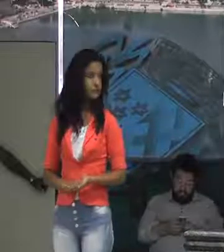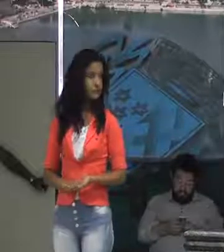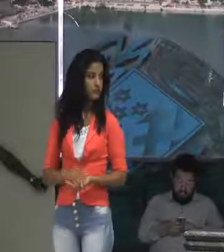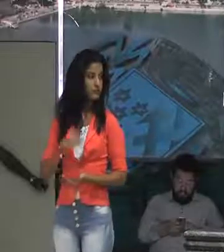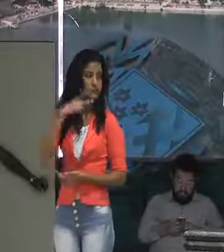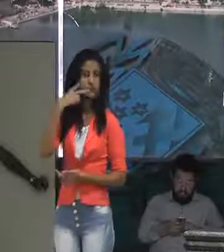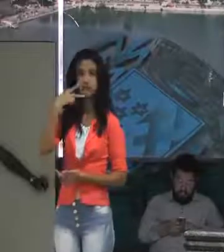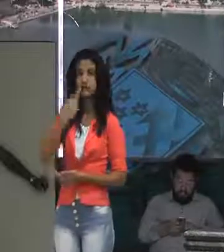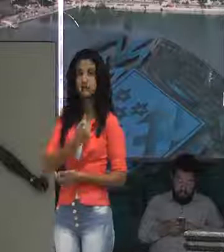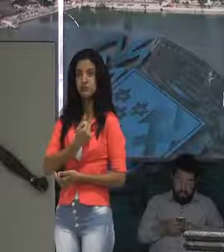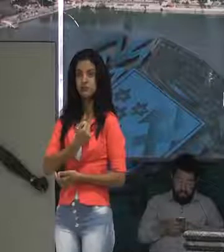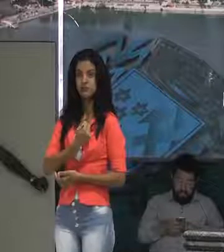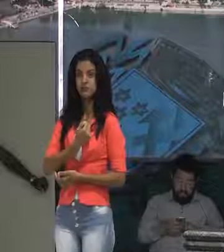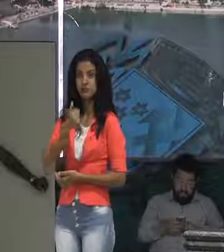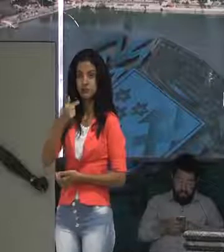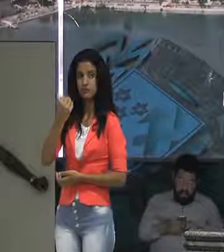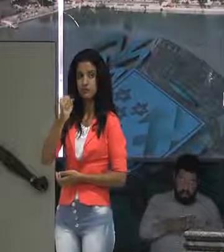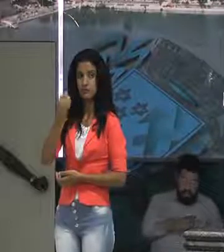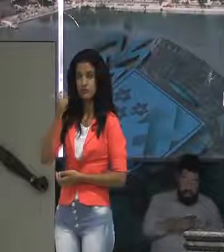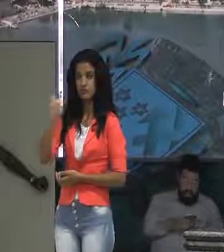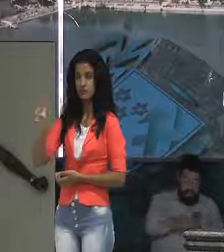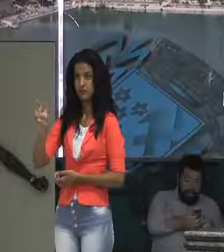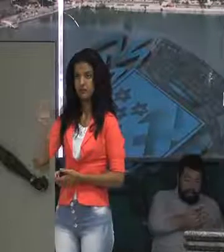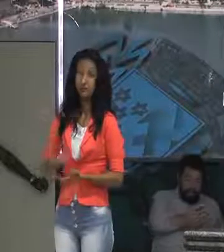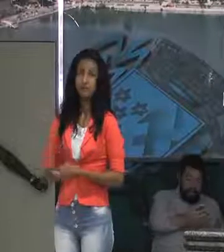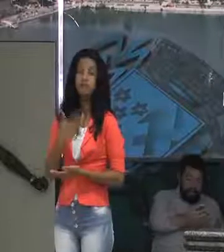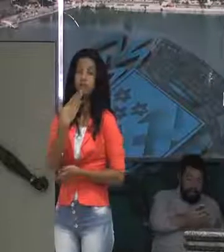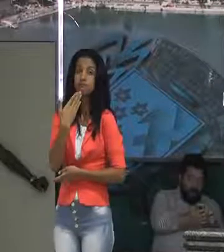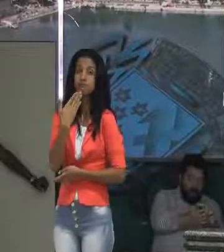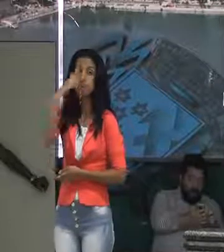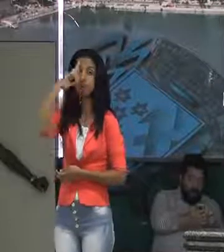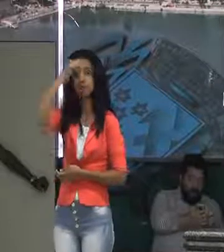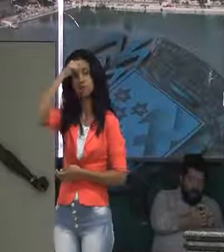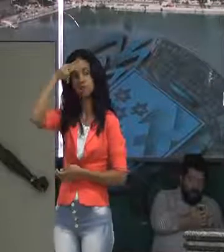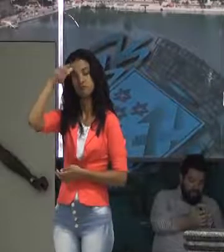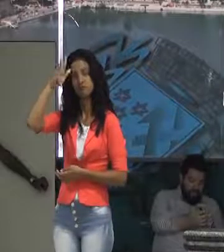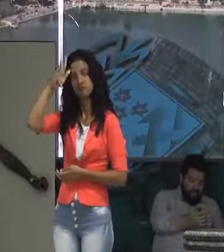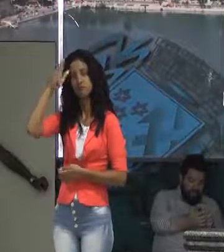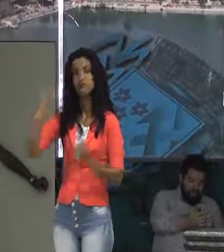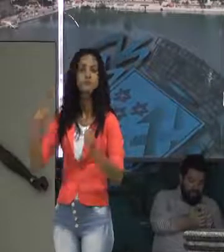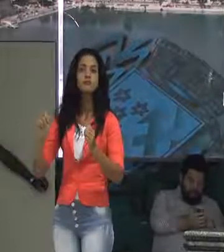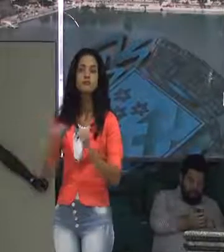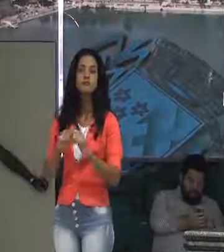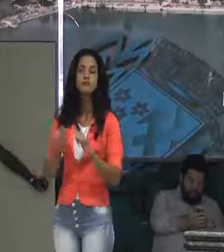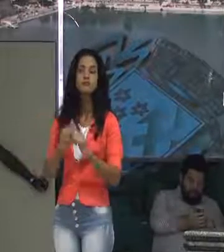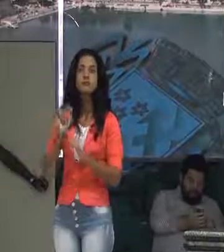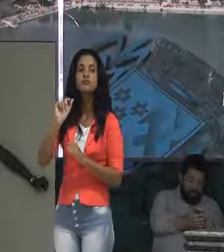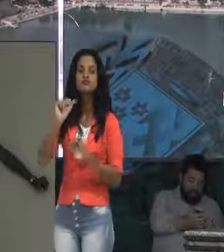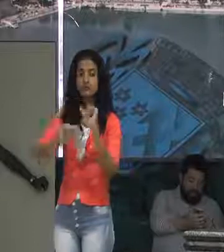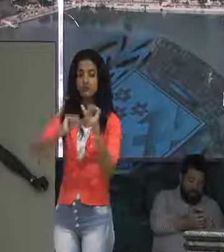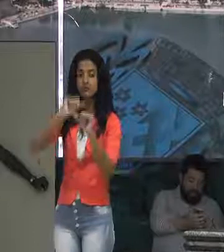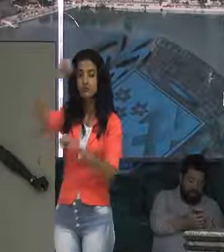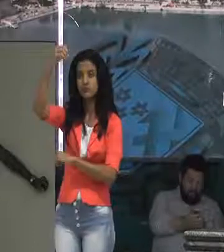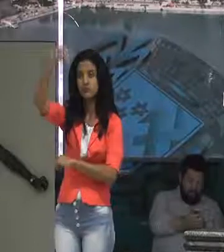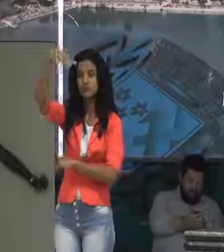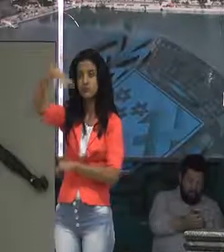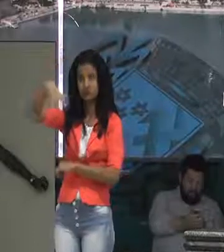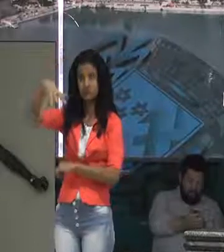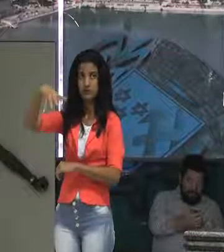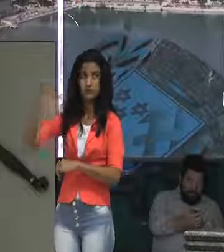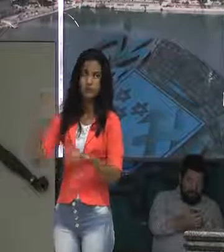Indicação 785. Indica ao excelentíssimo prefeito para que proceda a troca de lâmpada nos